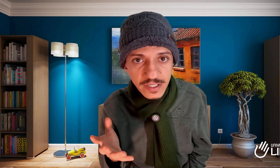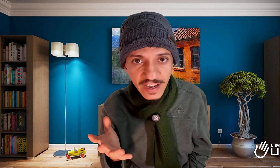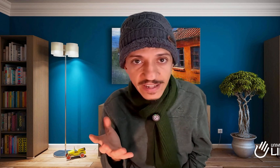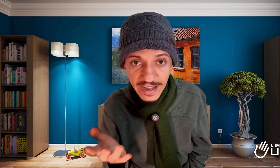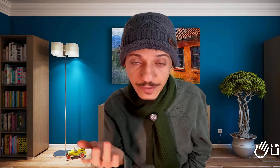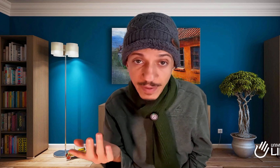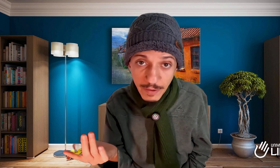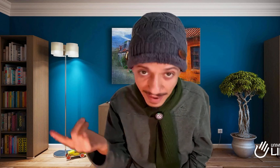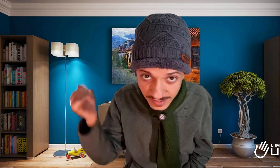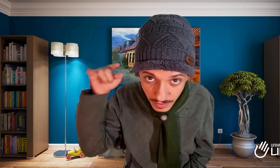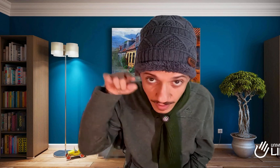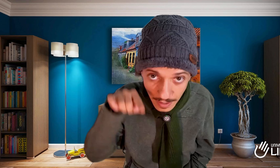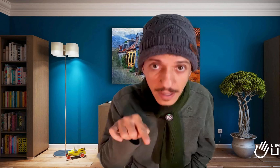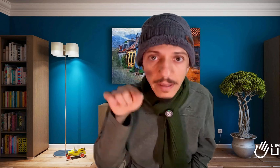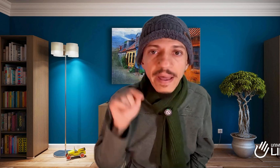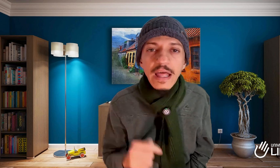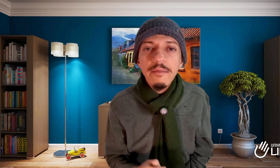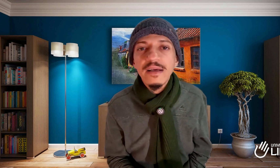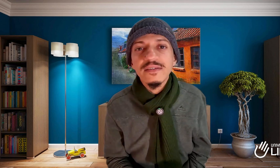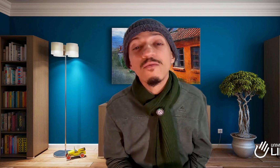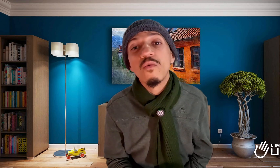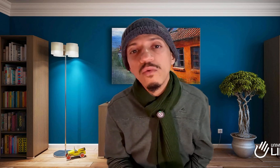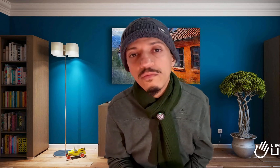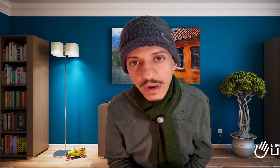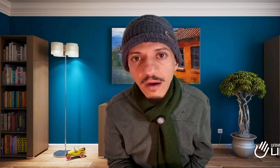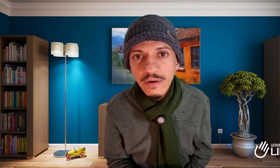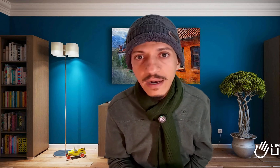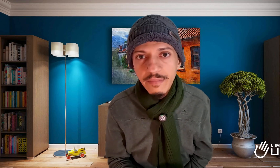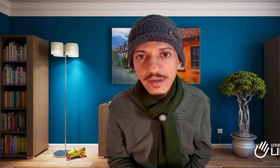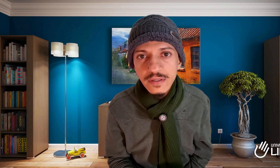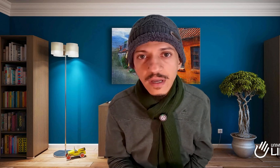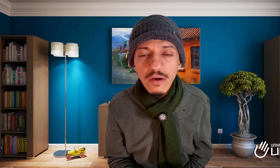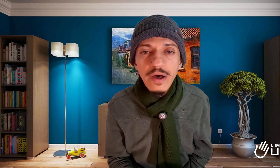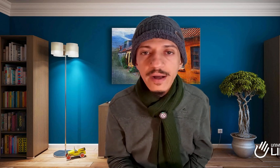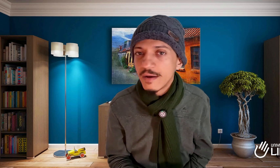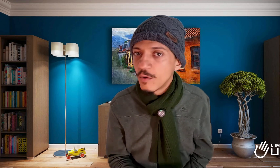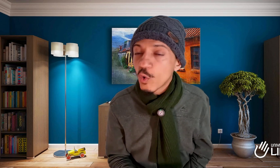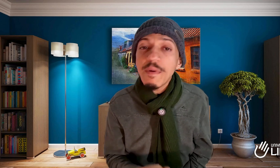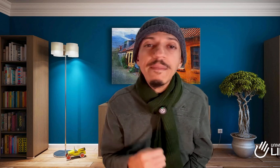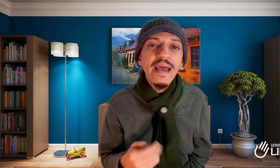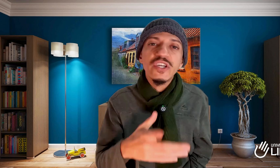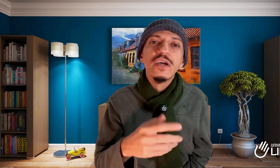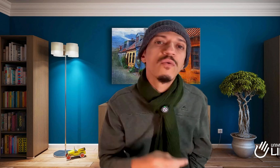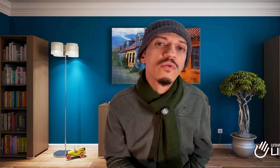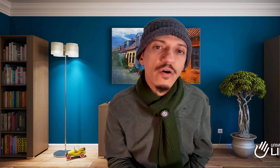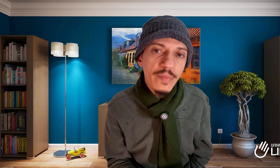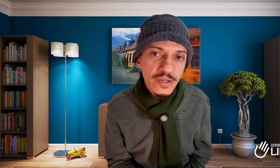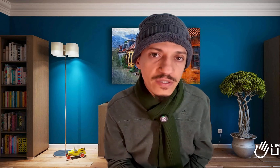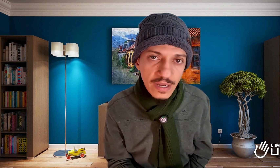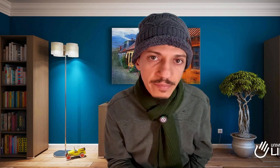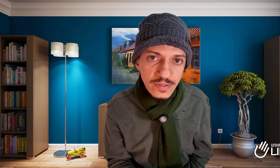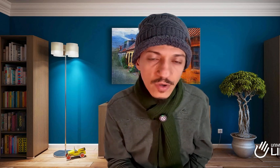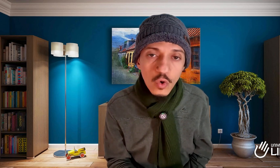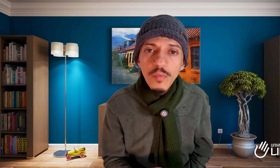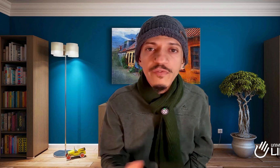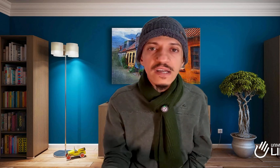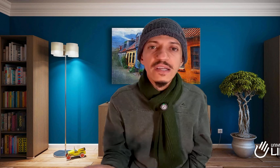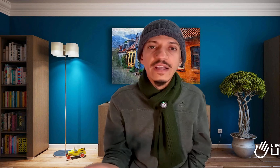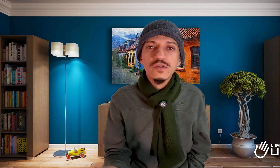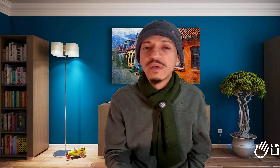verdade perpassam pela imersão cultural na Libras. Agora, como emergir culturalmente na Libras? Como fazer isso mesmo tendo